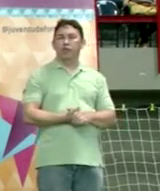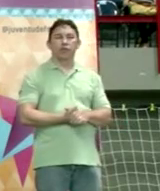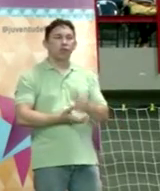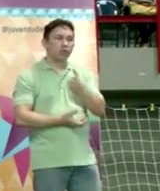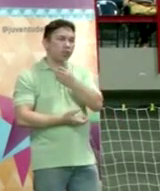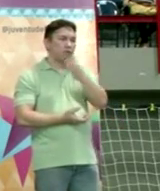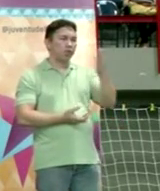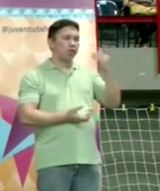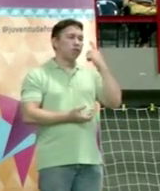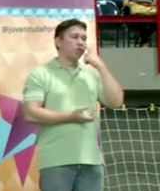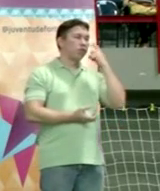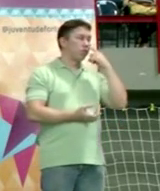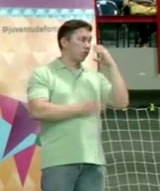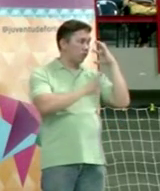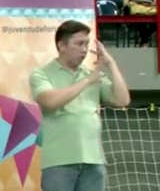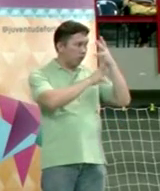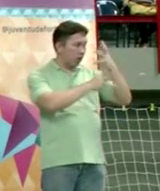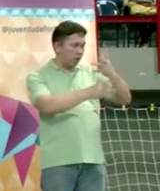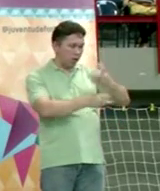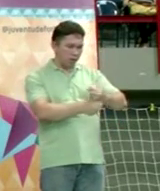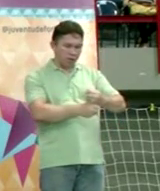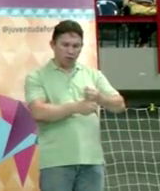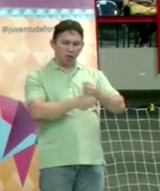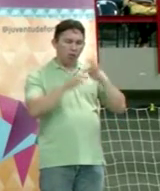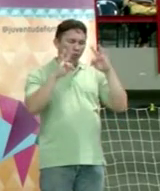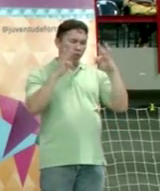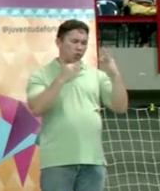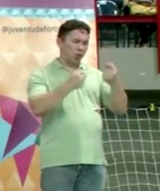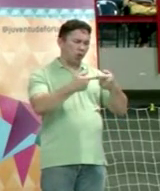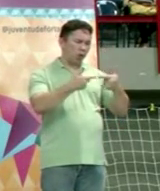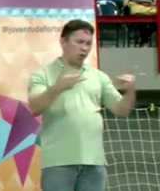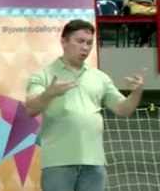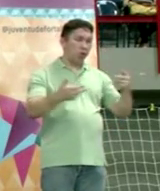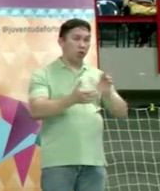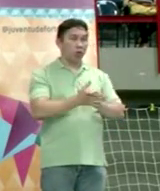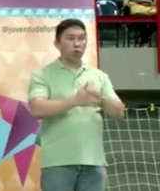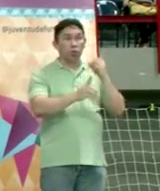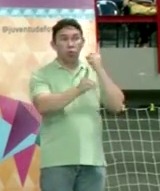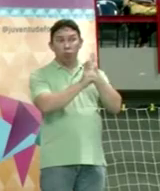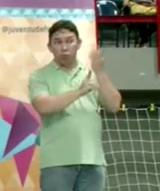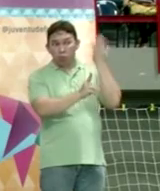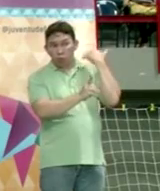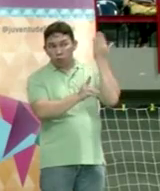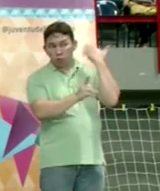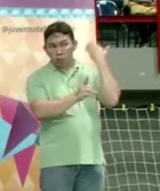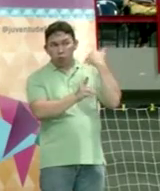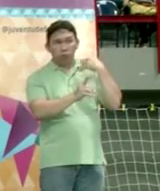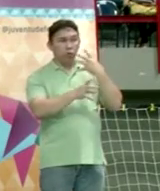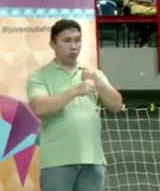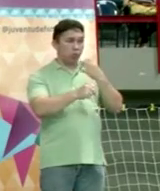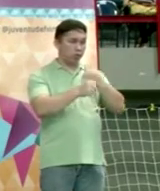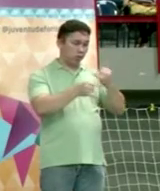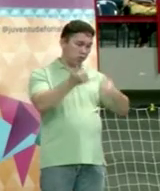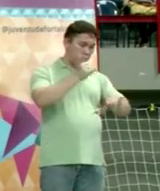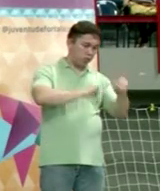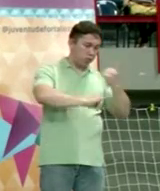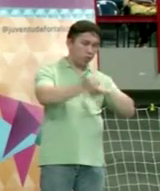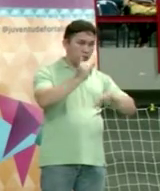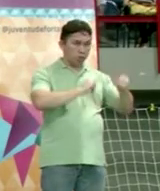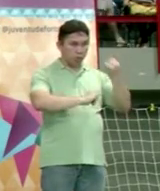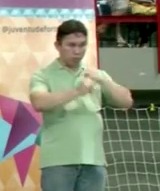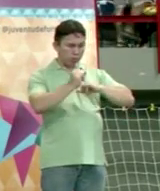eu quero que você revise todo esse material, tá? Tanto do encontro passado, de cálculos químicos